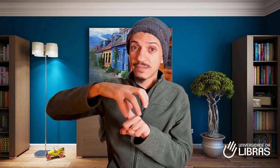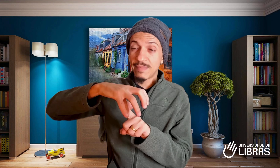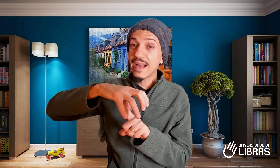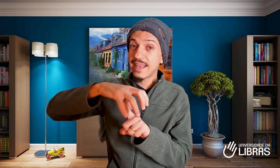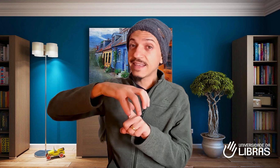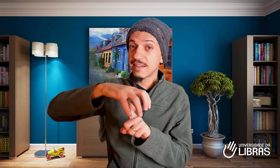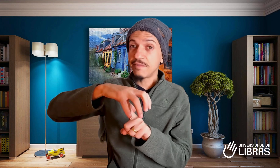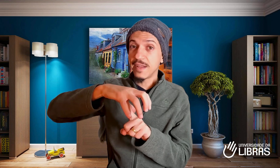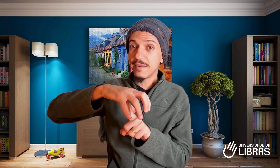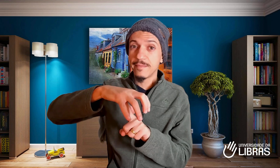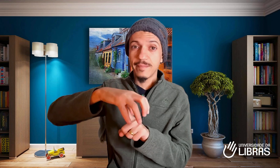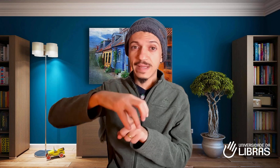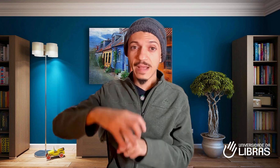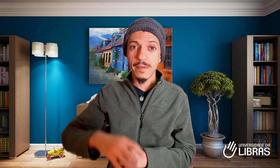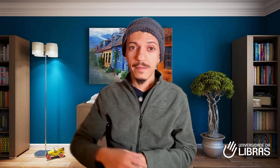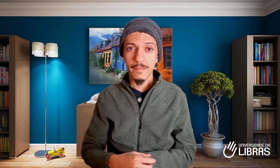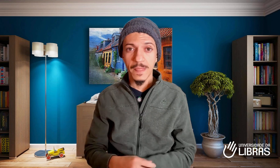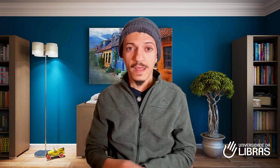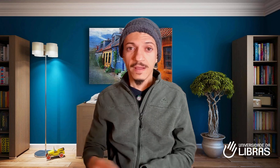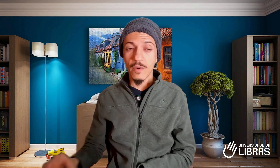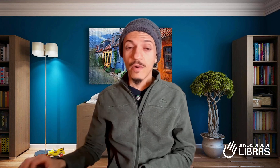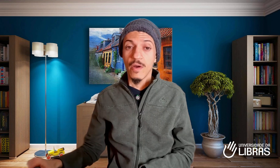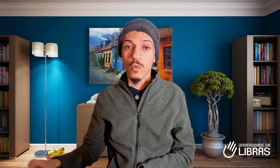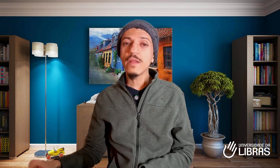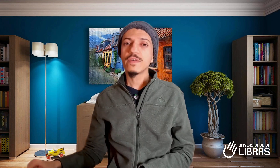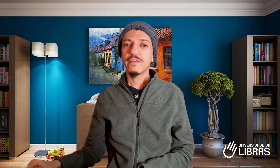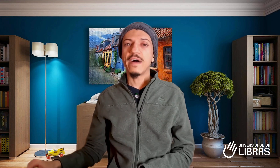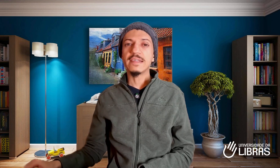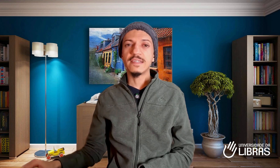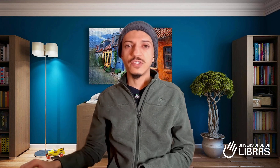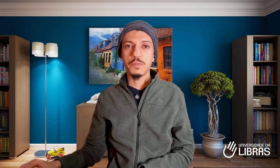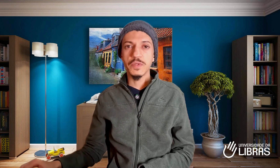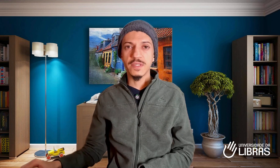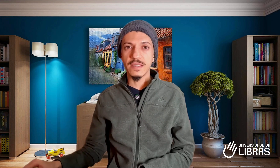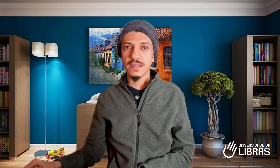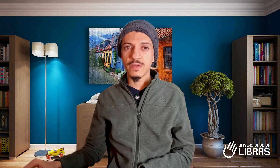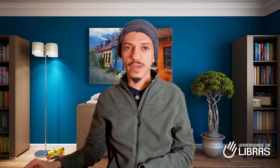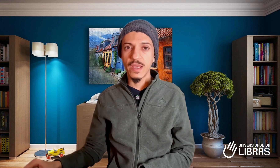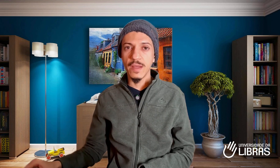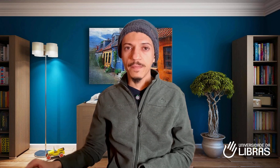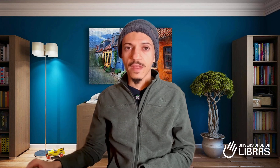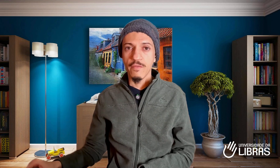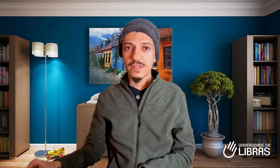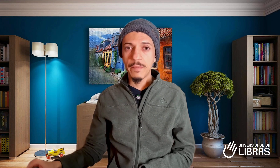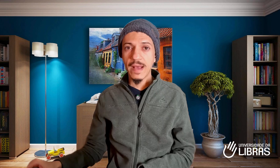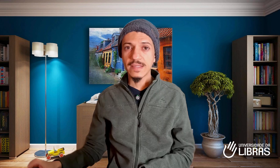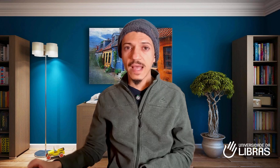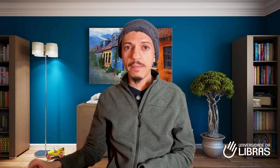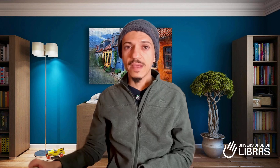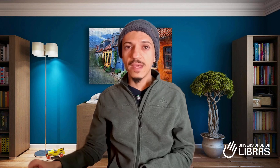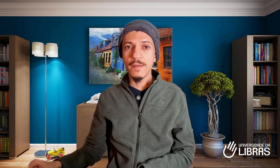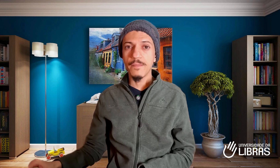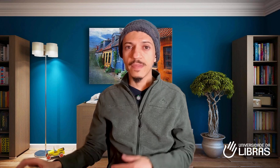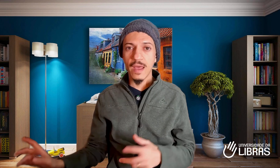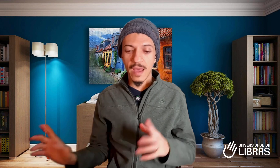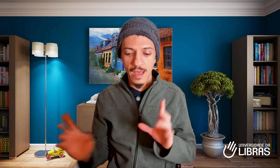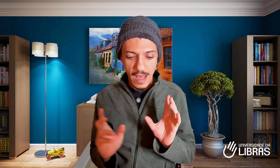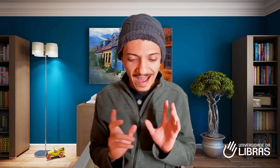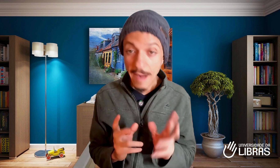barraquinhas na feira. Percebe? Então, quando você faz esse tipo de sinalização aqui, você percebe que a